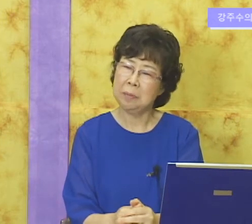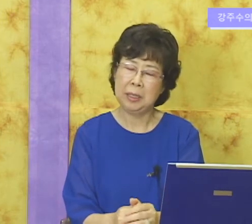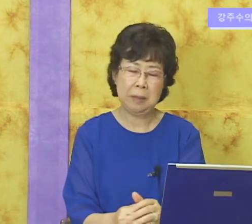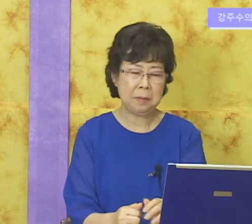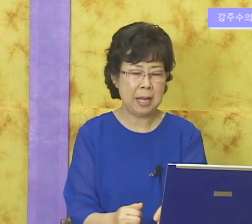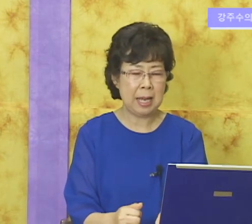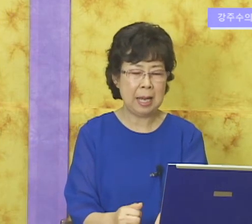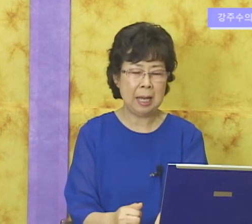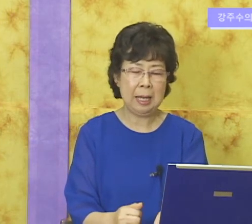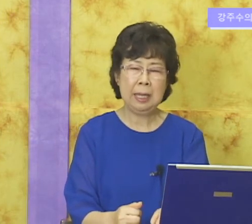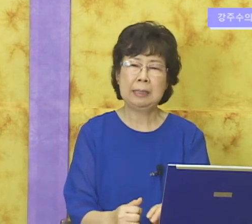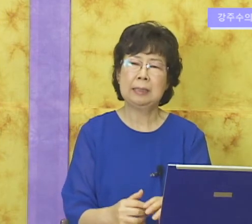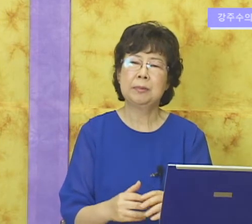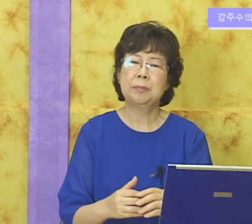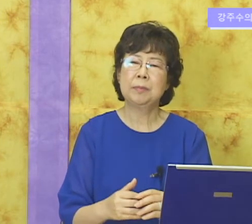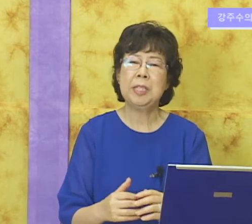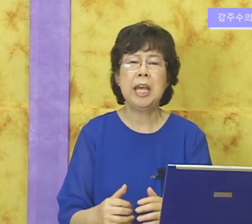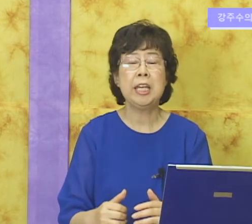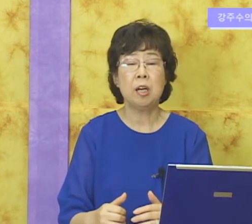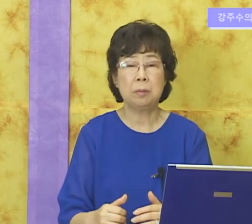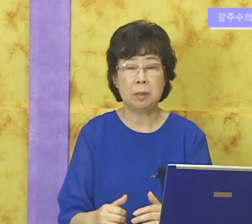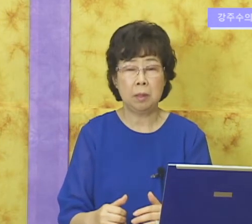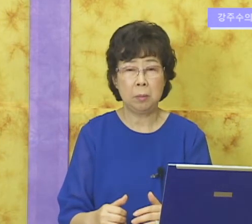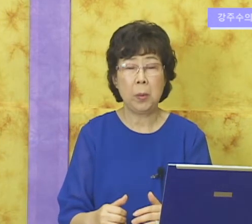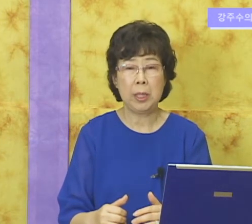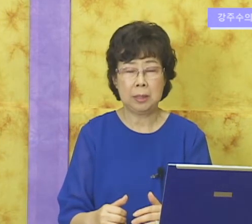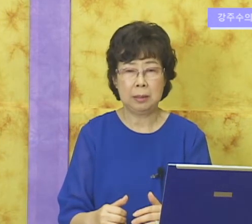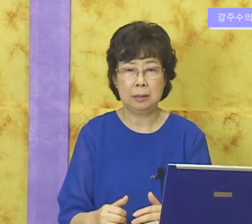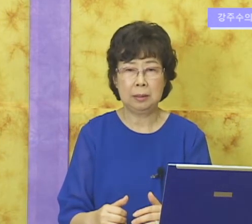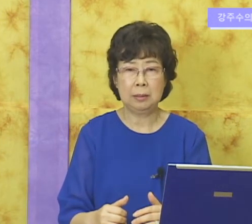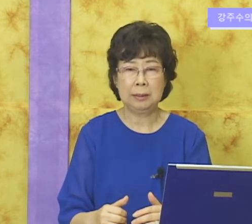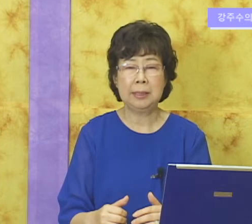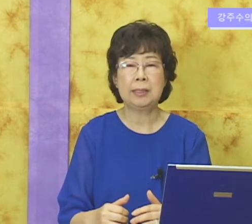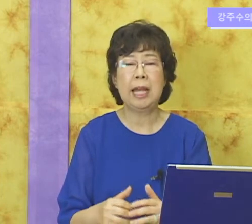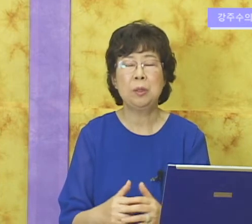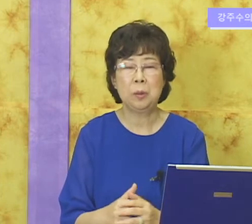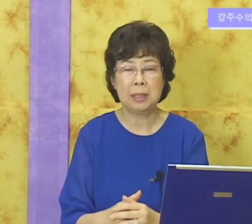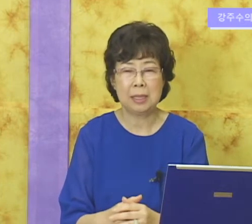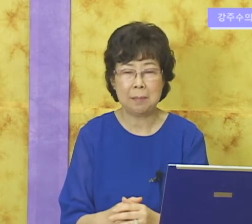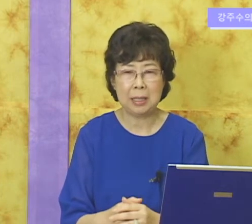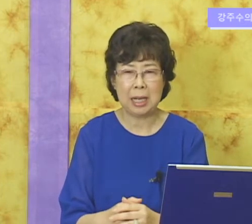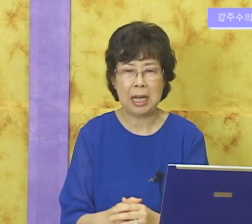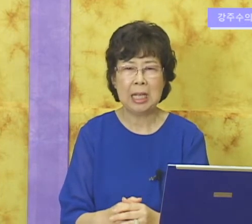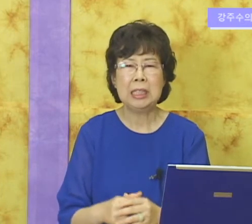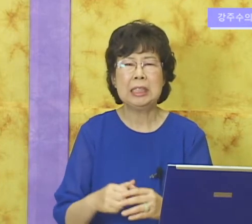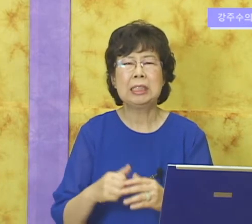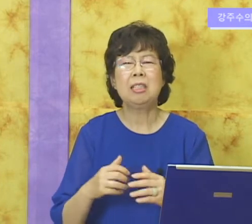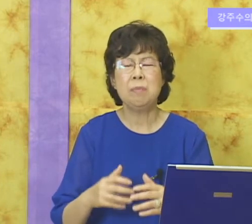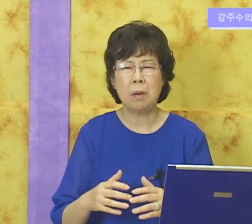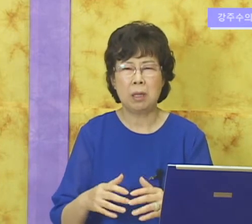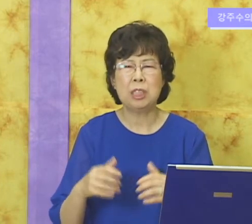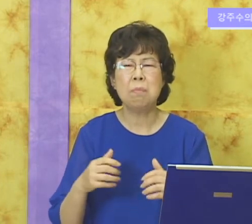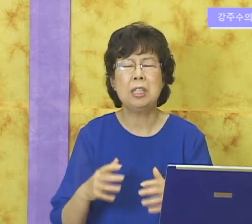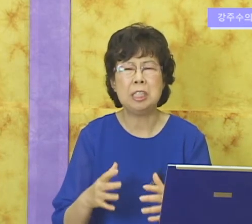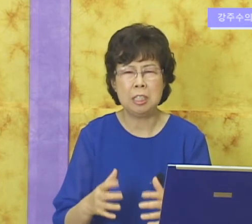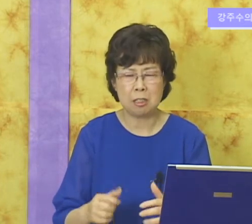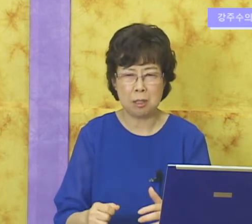없기 때문에 예의 없어 보이는 그런 행동들을 합니다. 슬리퍼, 신발 질질